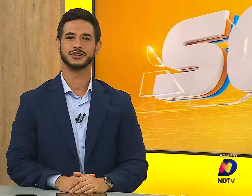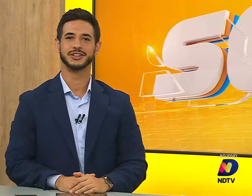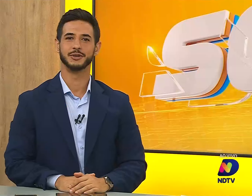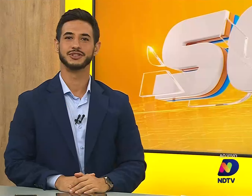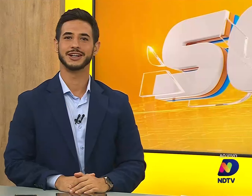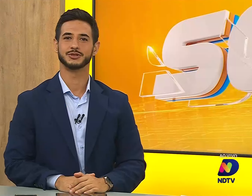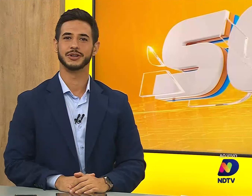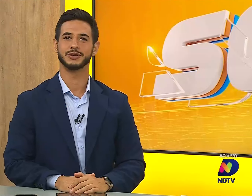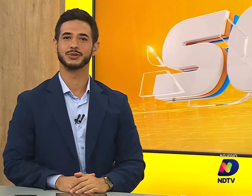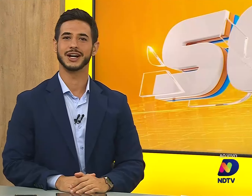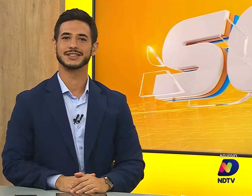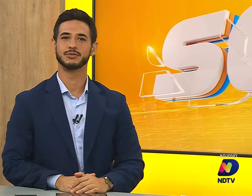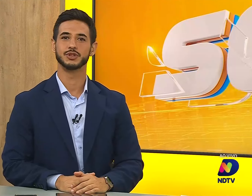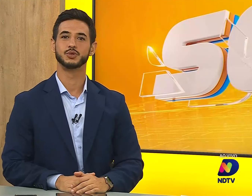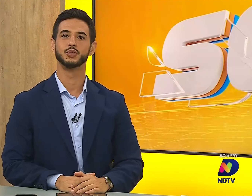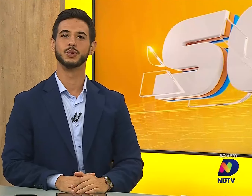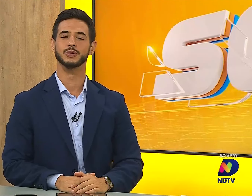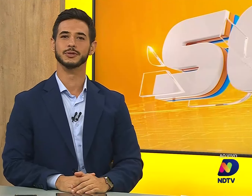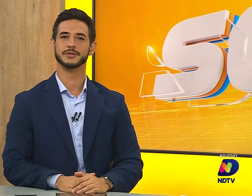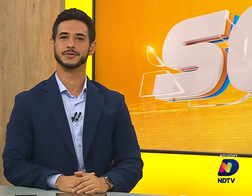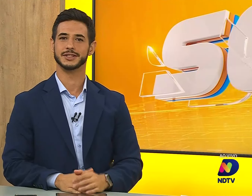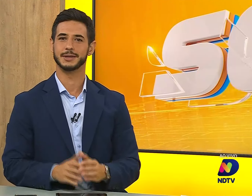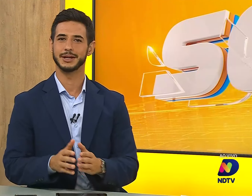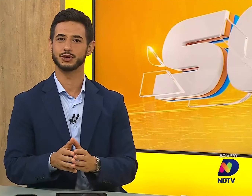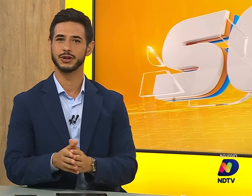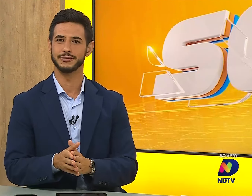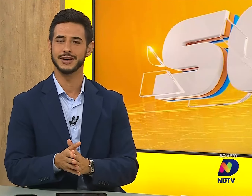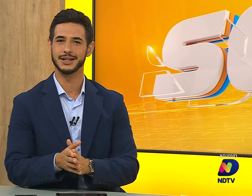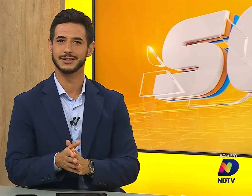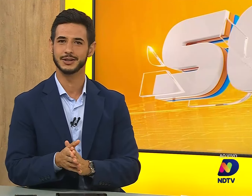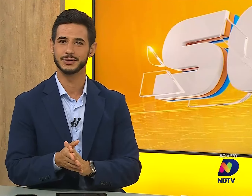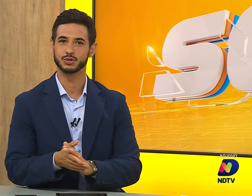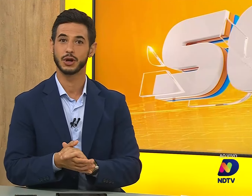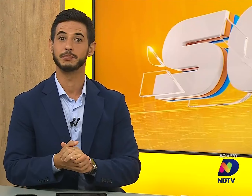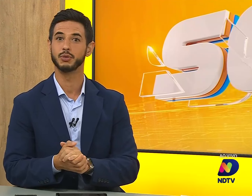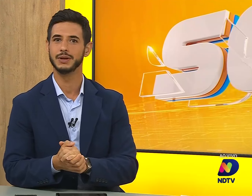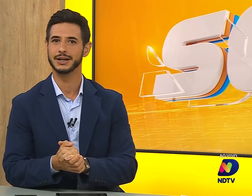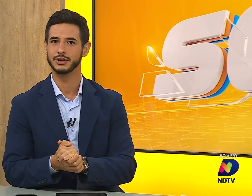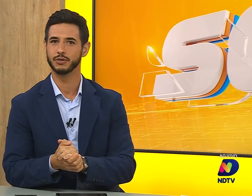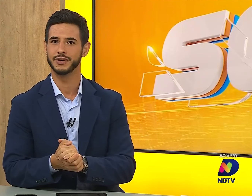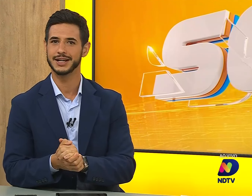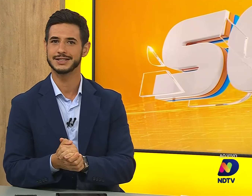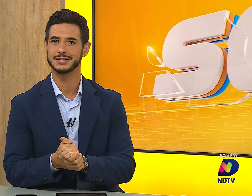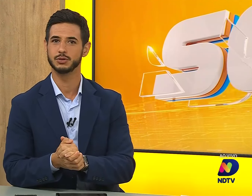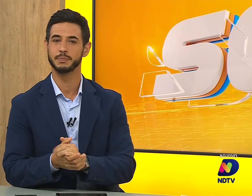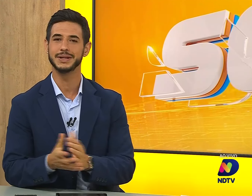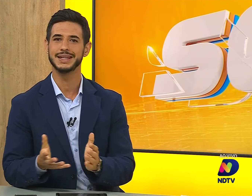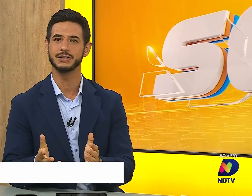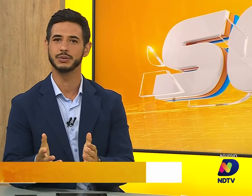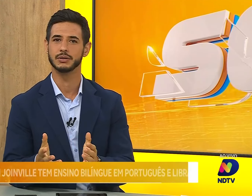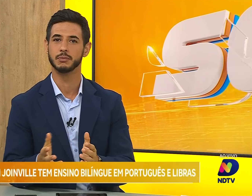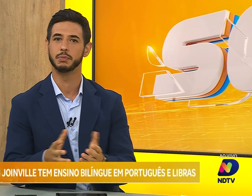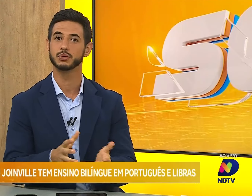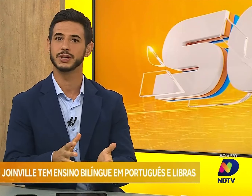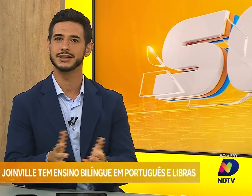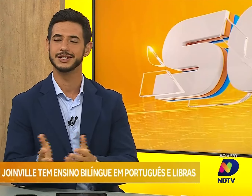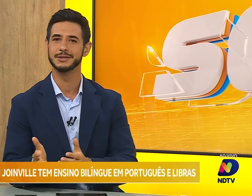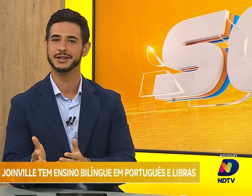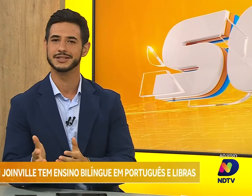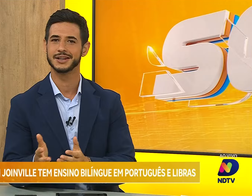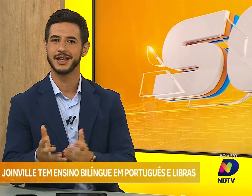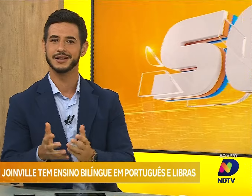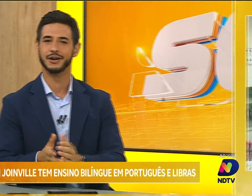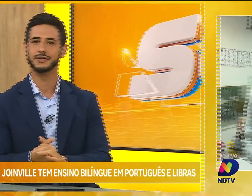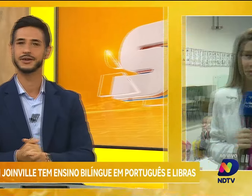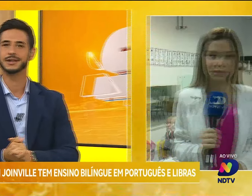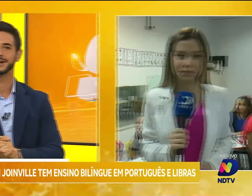E hoje é o Dia Nacional da Educação de Surdos. Você sabia que Joinville tem uma escola pública que oferece ensino bilíngue com português